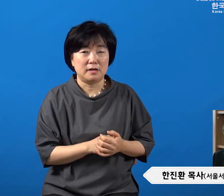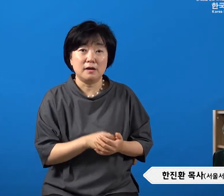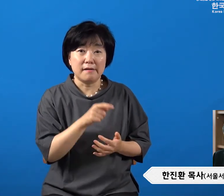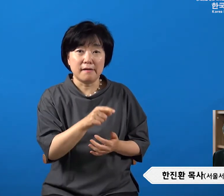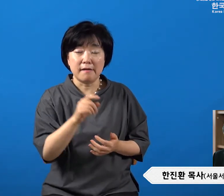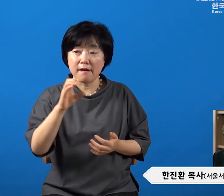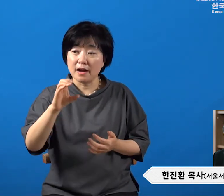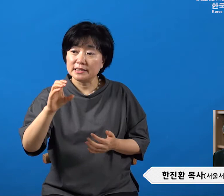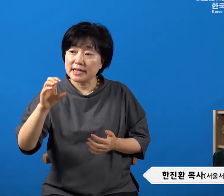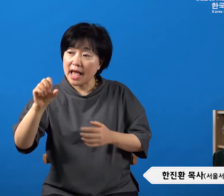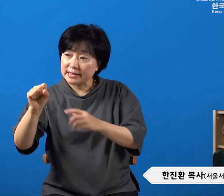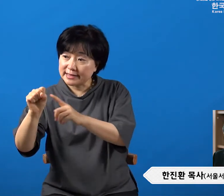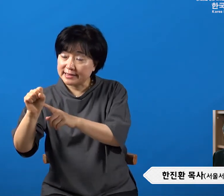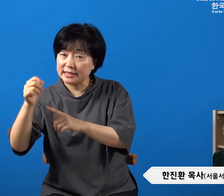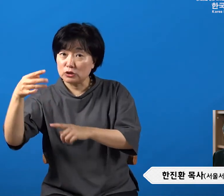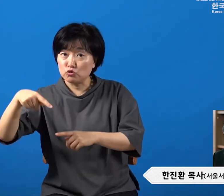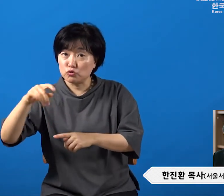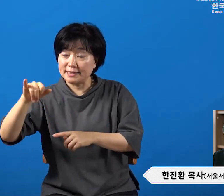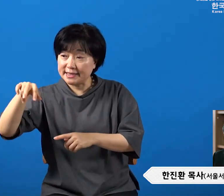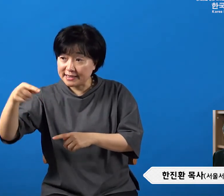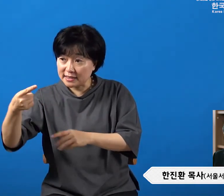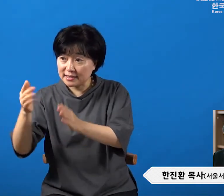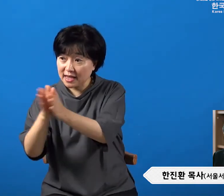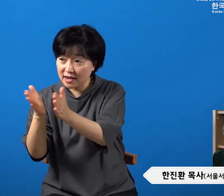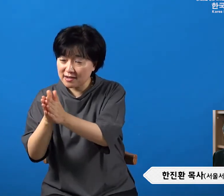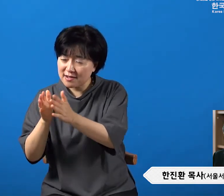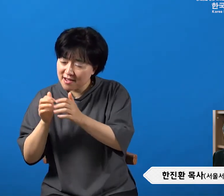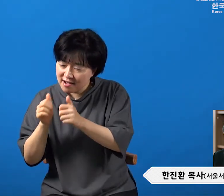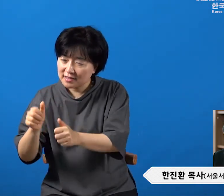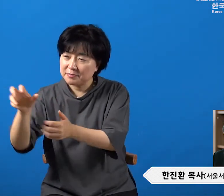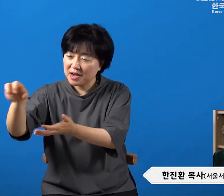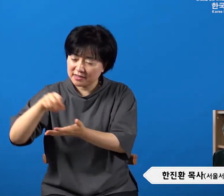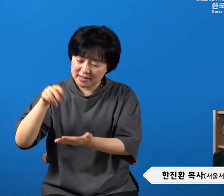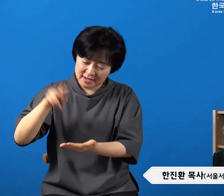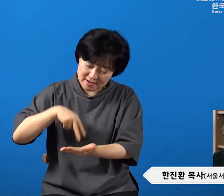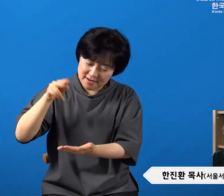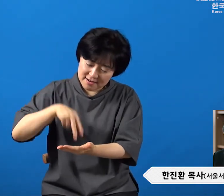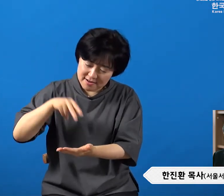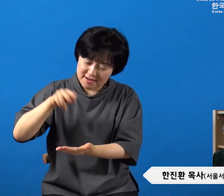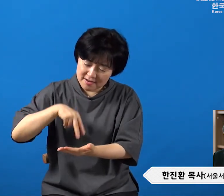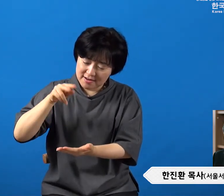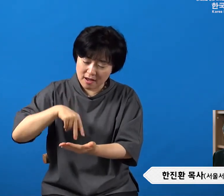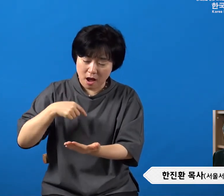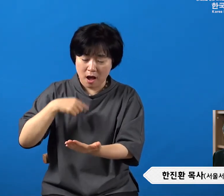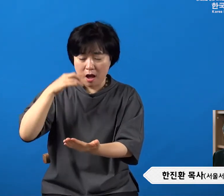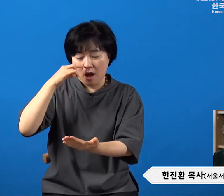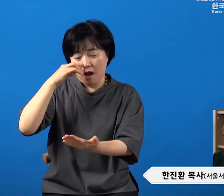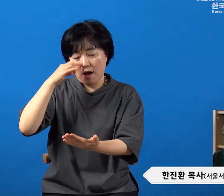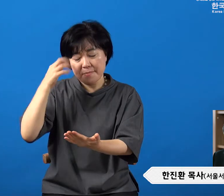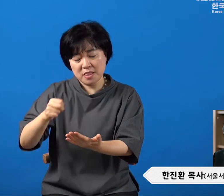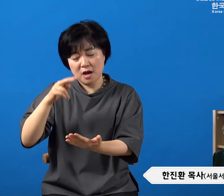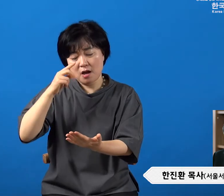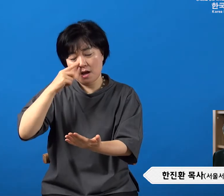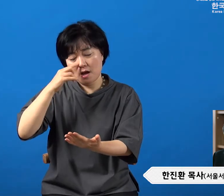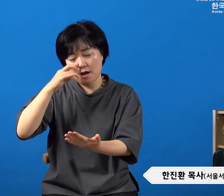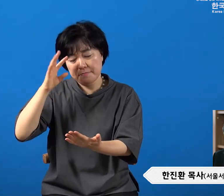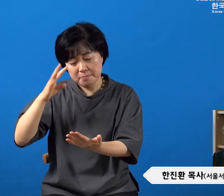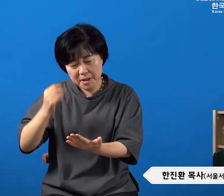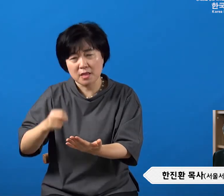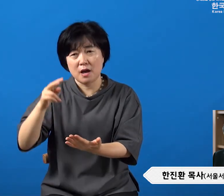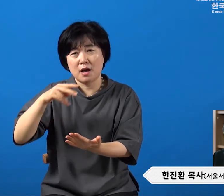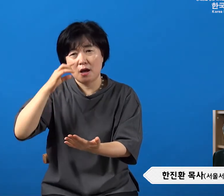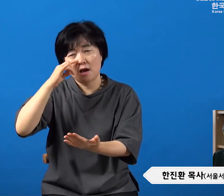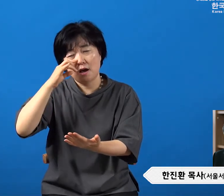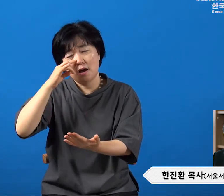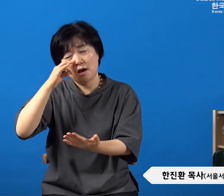접하고부터 이 C.S. 루이스 책을 열심히 읽었다고 합니다. 왜냐하면 자기에게 수많은 의문이